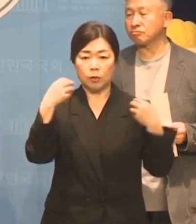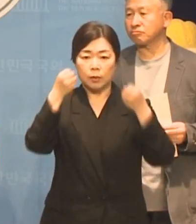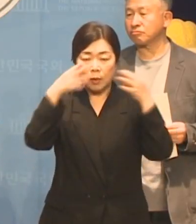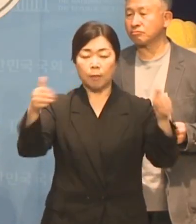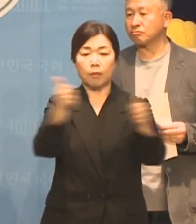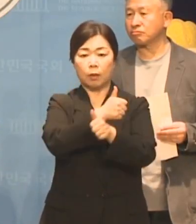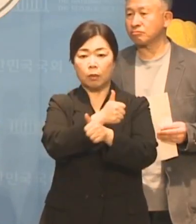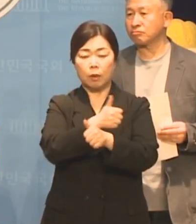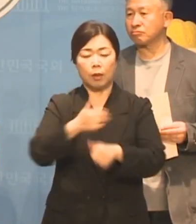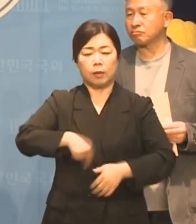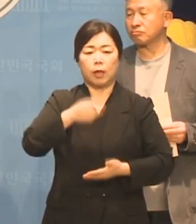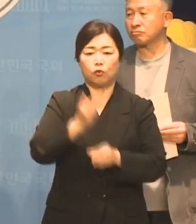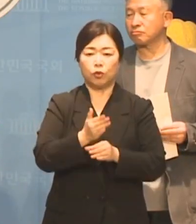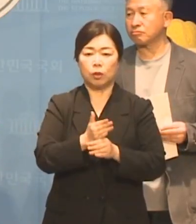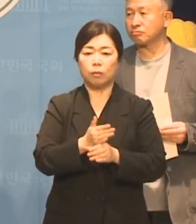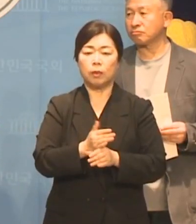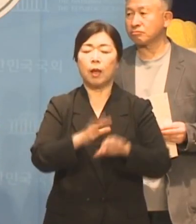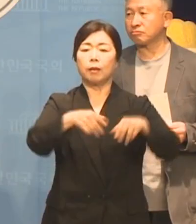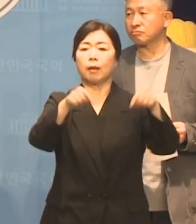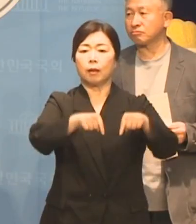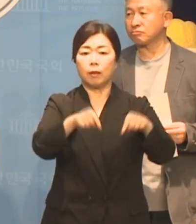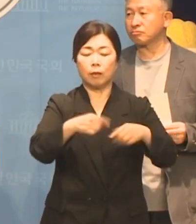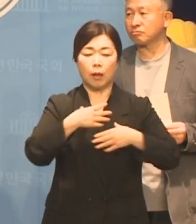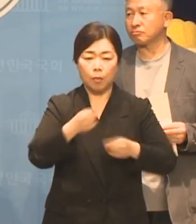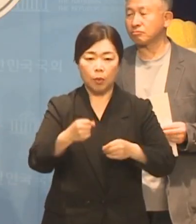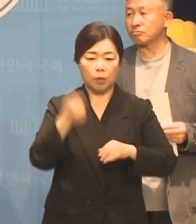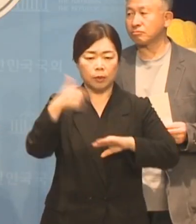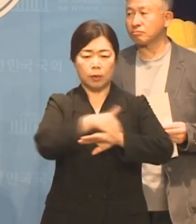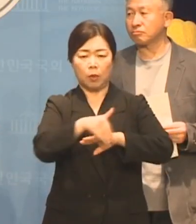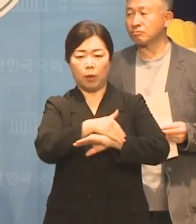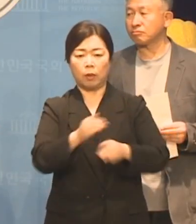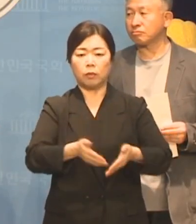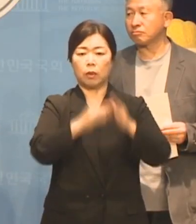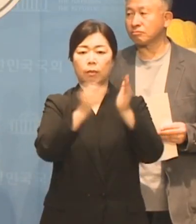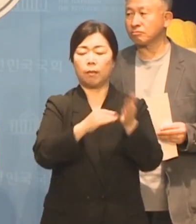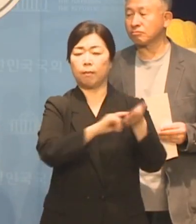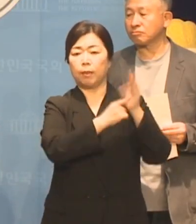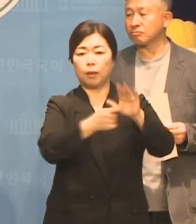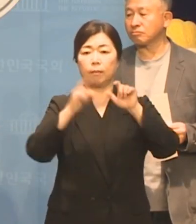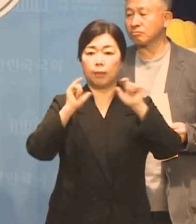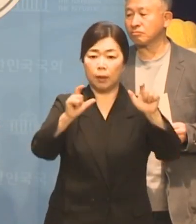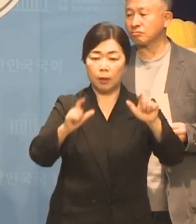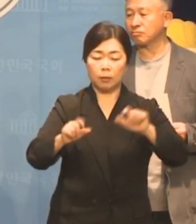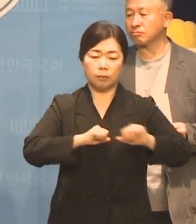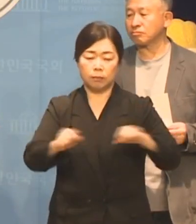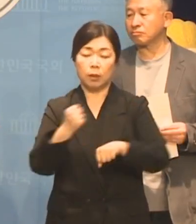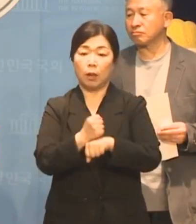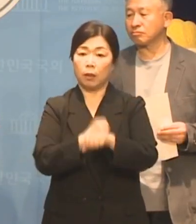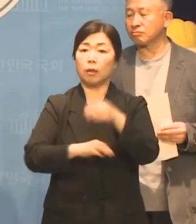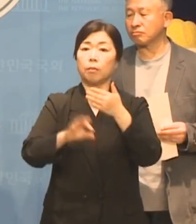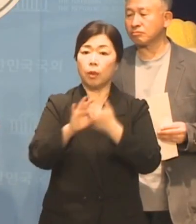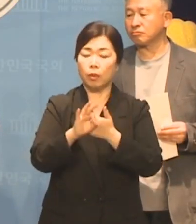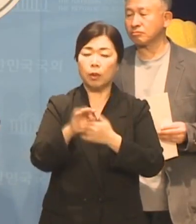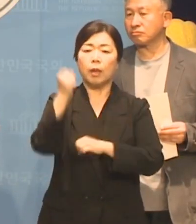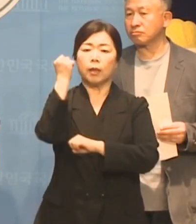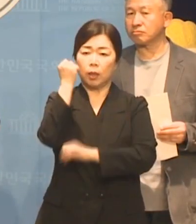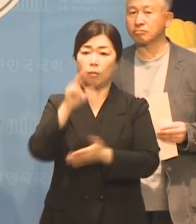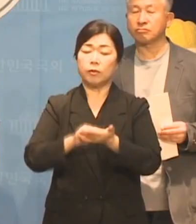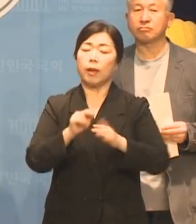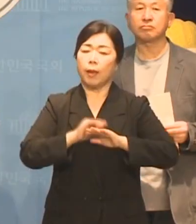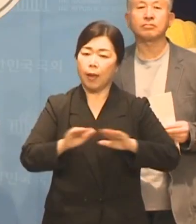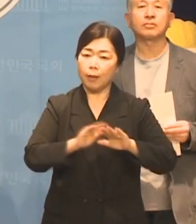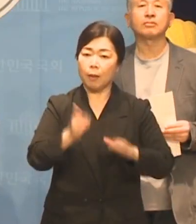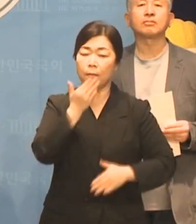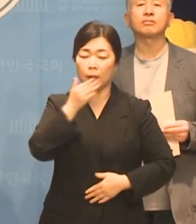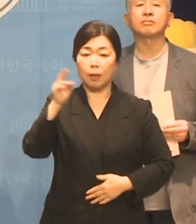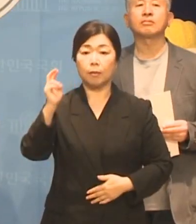노선, 자기 중심성이 있는 외교 안보 노선을 수립하여 이를 실천해가는 과정에서 근본적 해법이